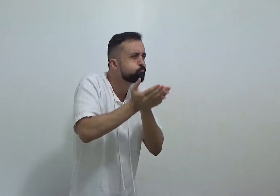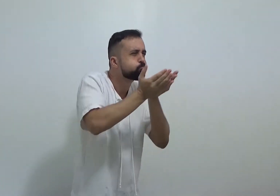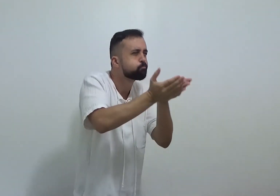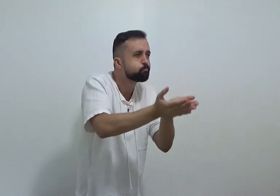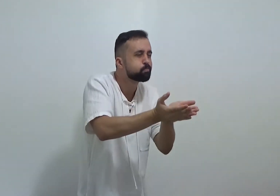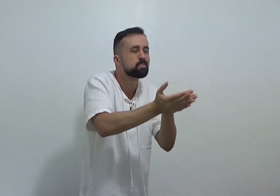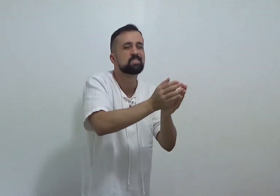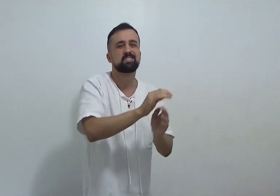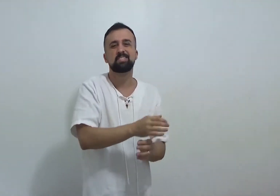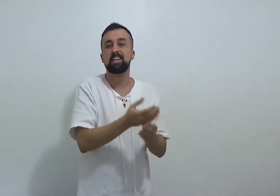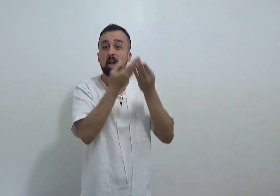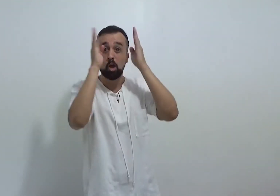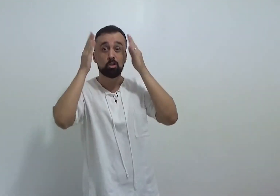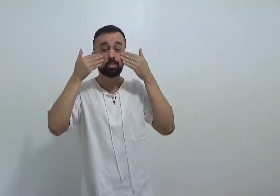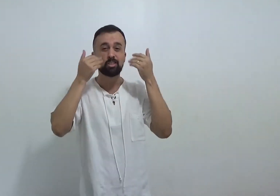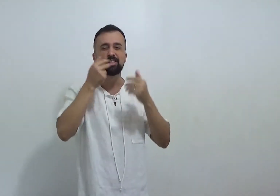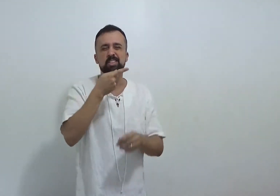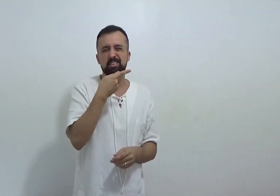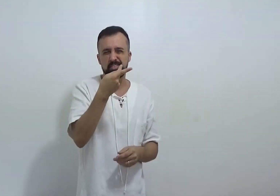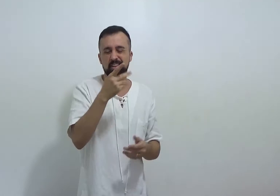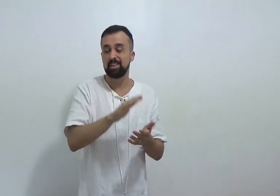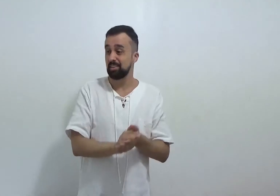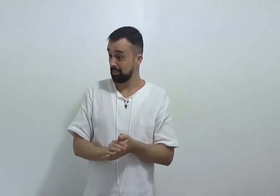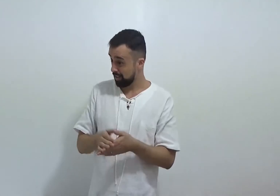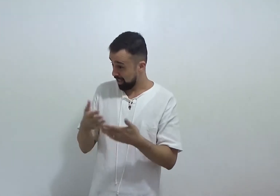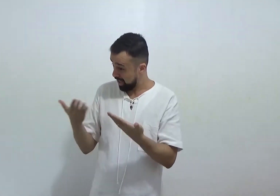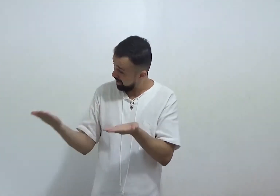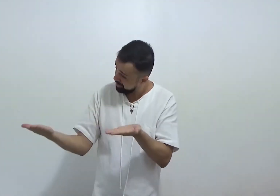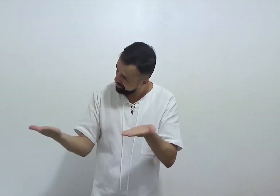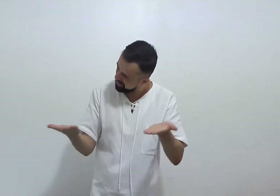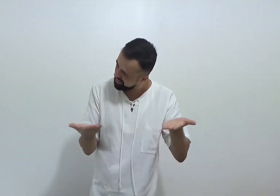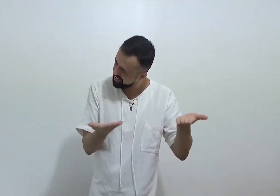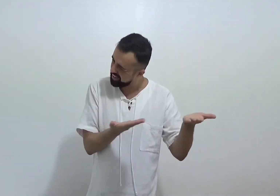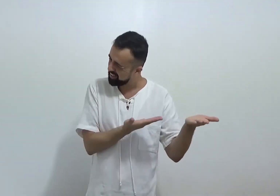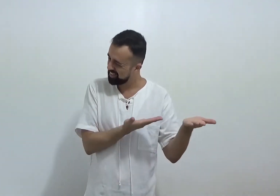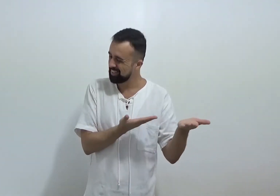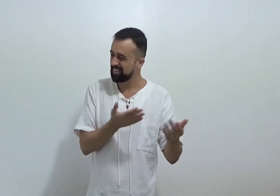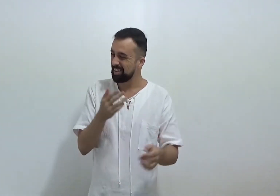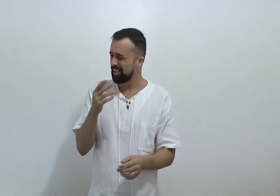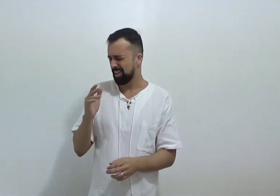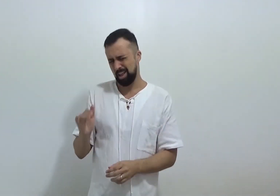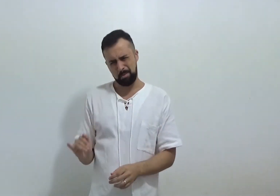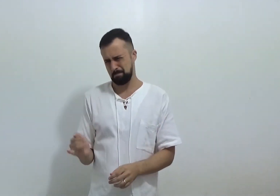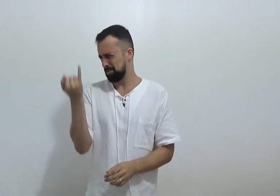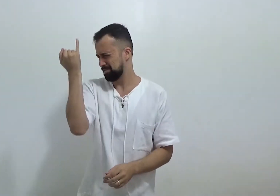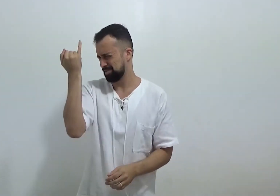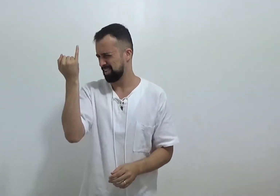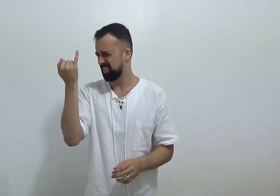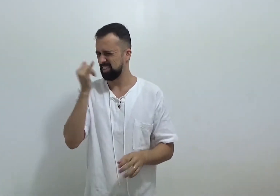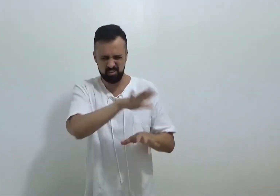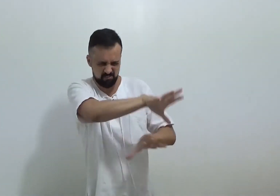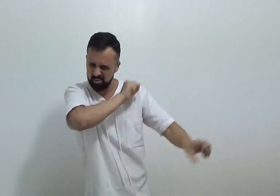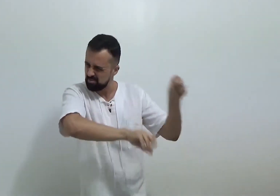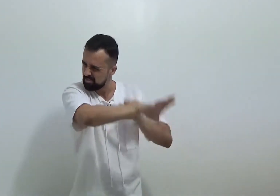suas caravelas, disseram aproveitem, essa terra é